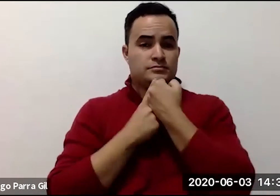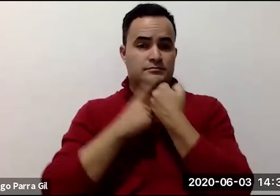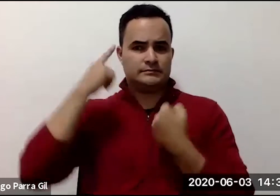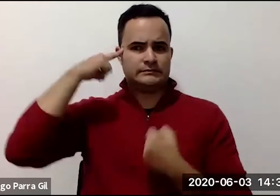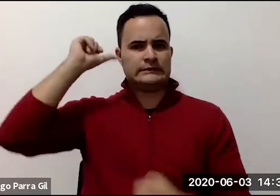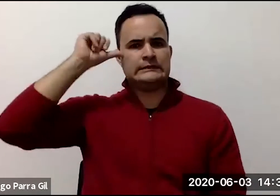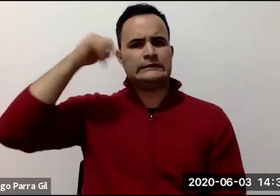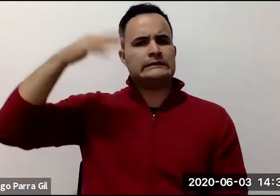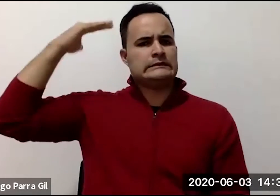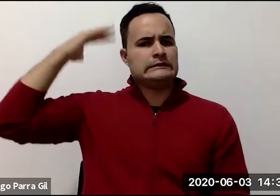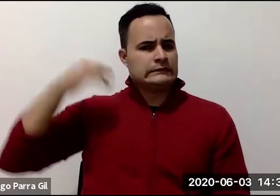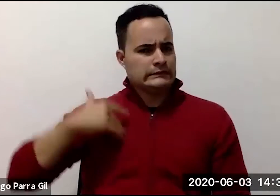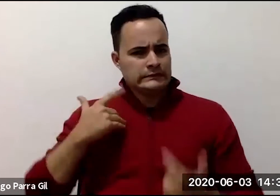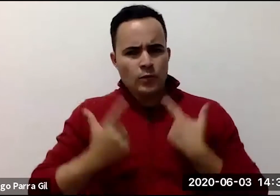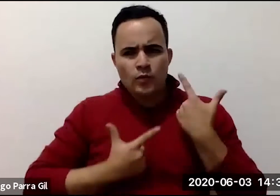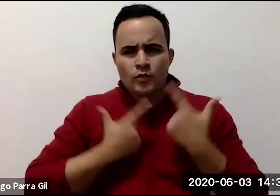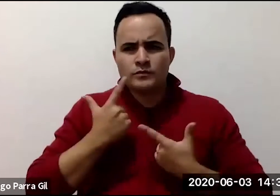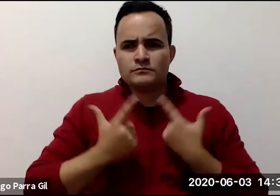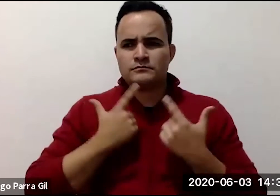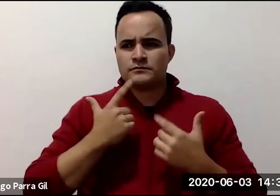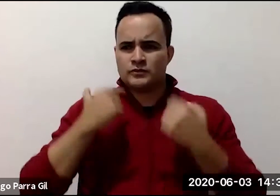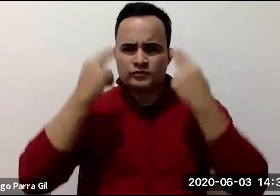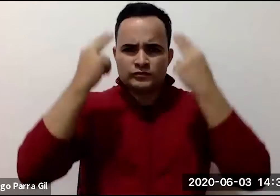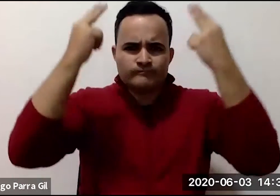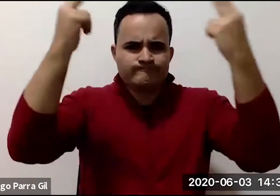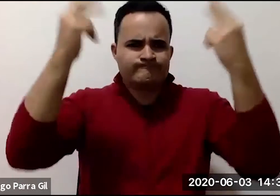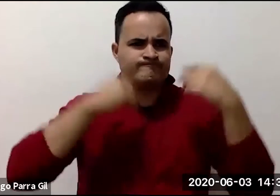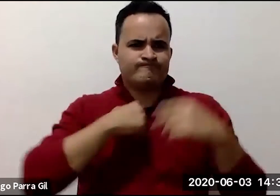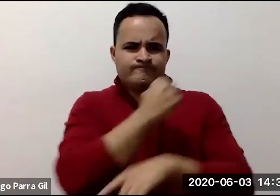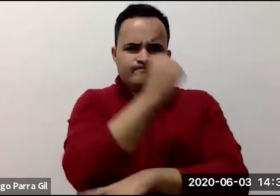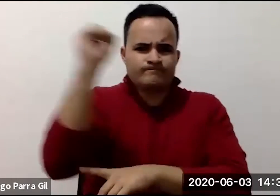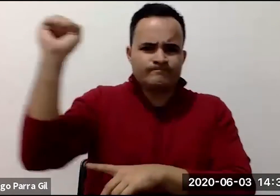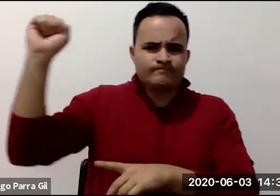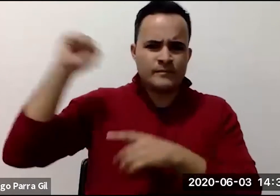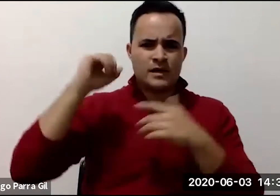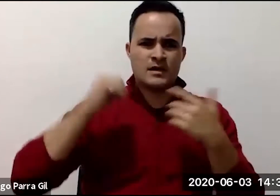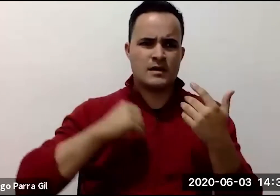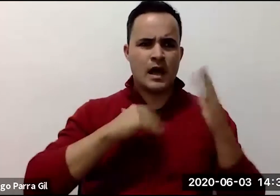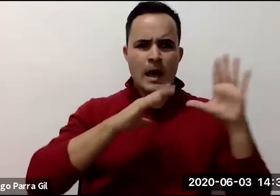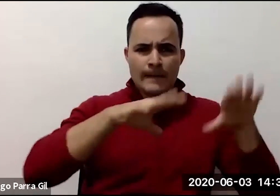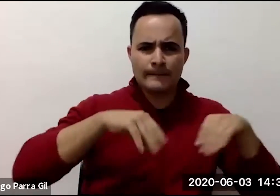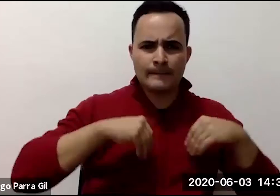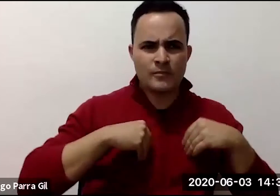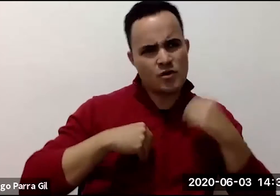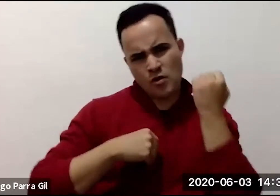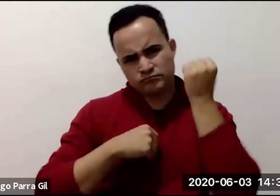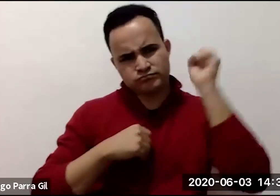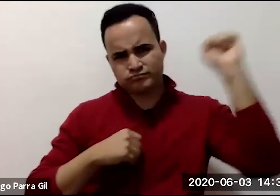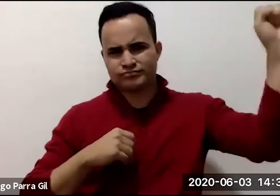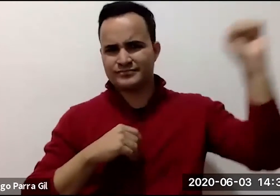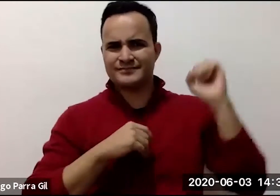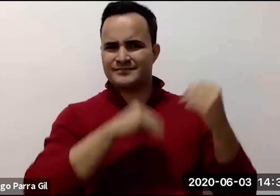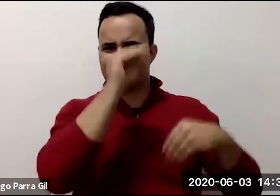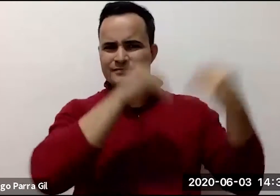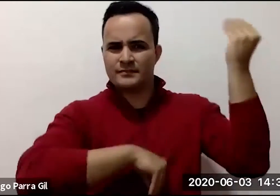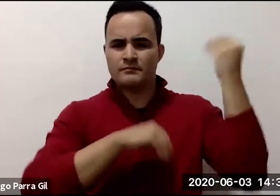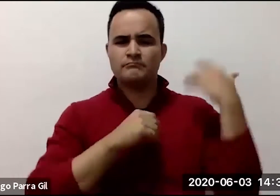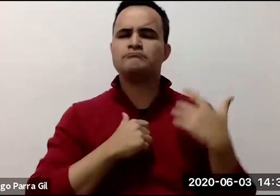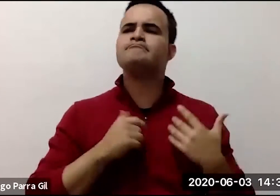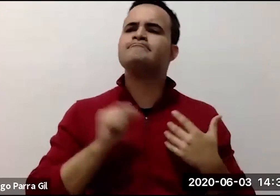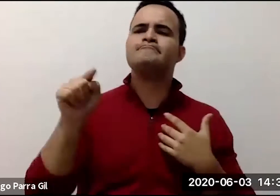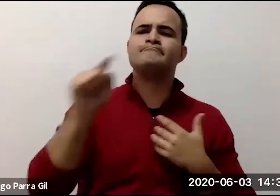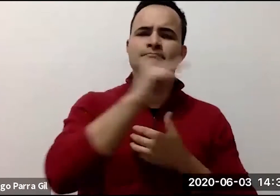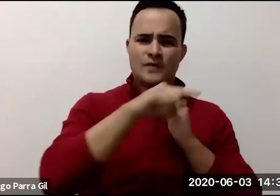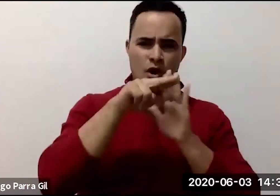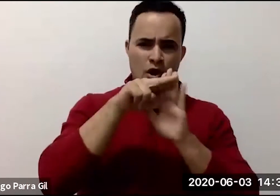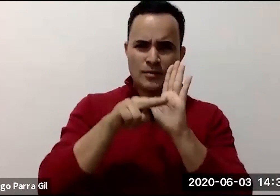resistencias, insurgencias, emancipaciones y, como planteaba Diana, desobediencias a la normalidad. Entonces,